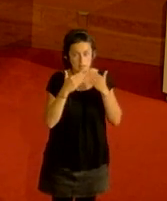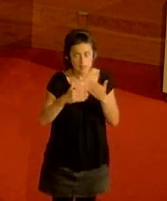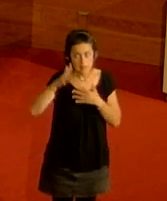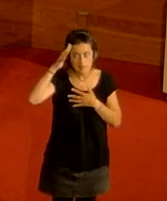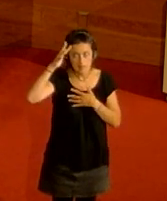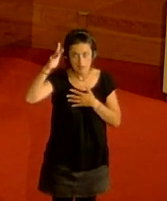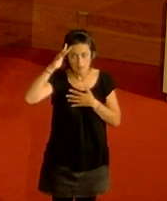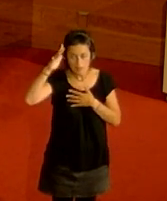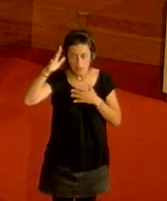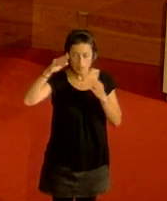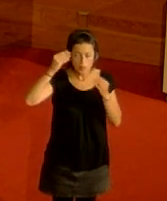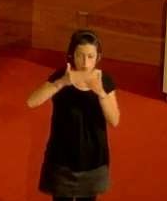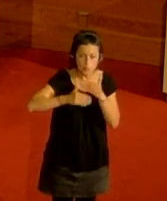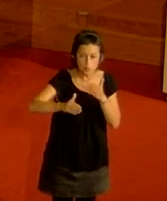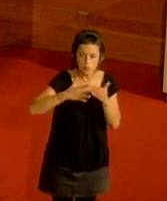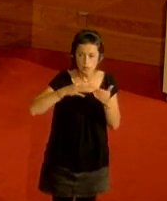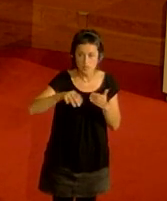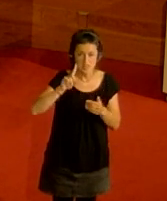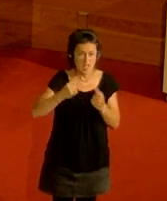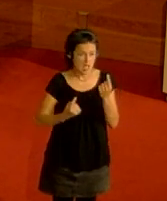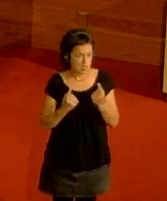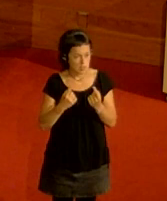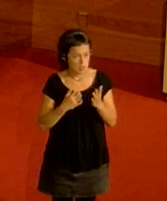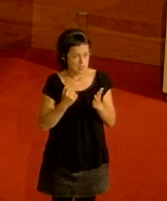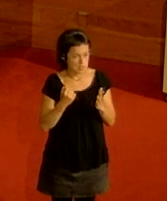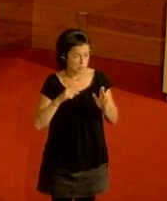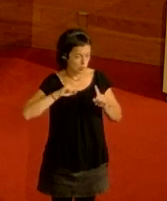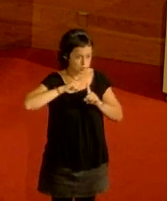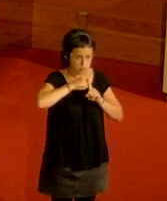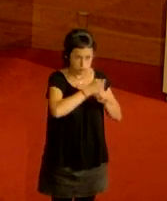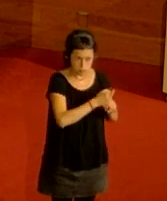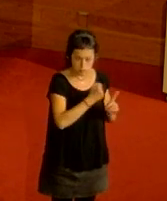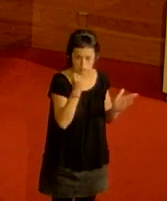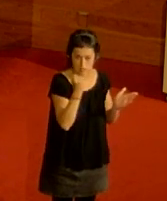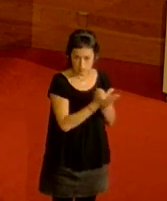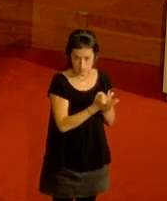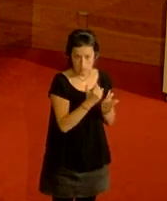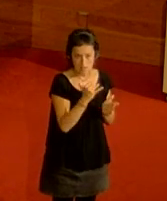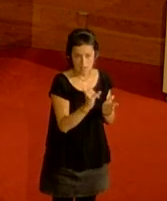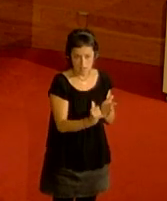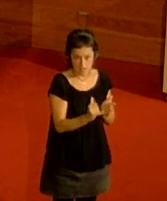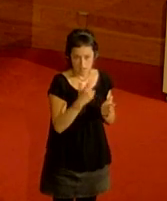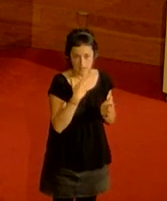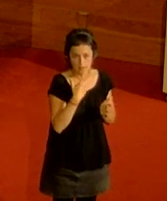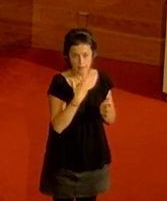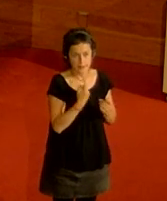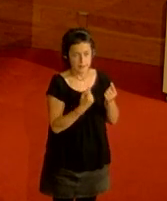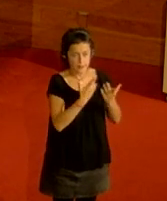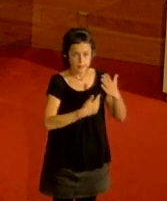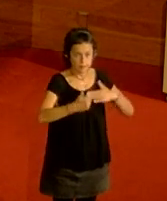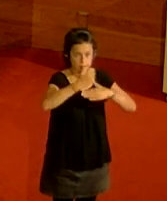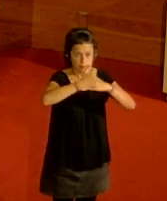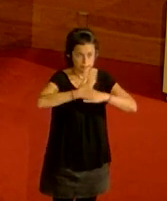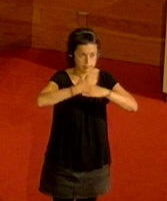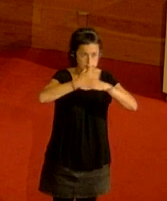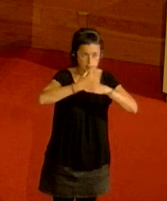y frente a esa opresión simbólica que a nudo encontramos en los medios hegemónicos donde se reiteran determinadas formas de entender